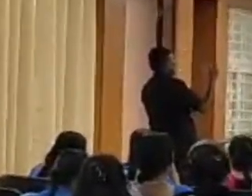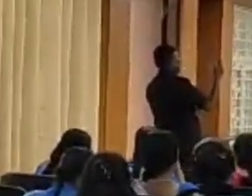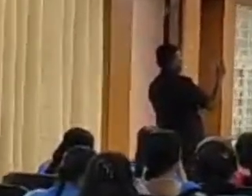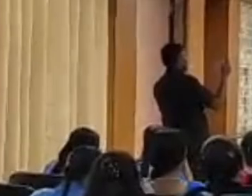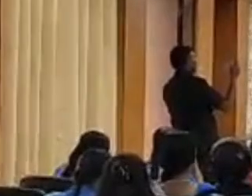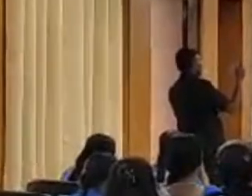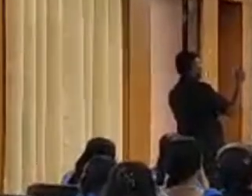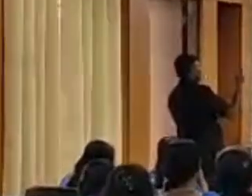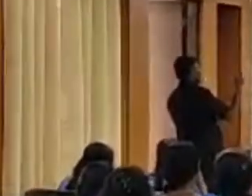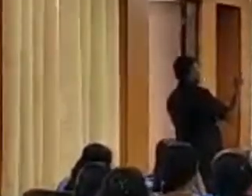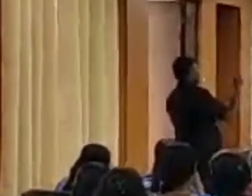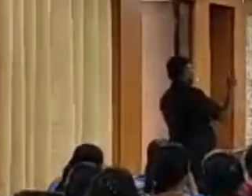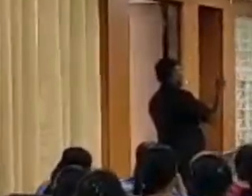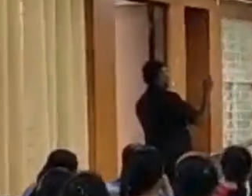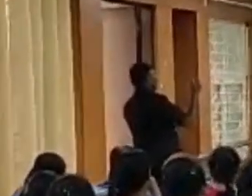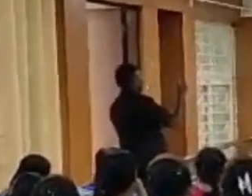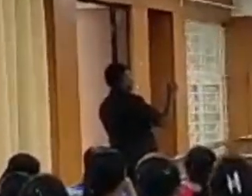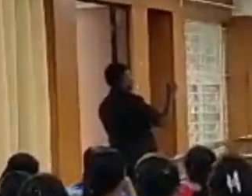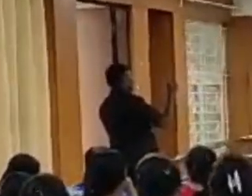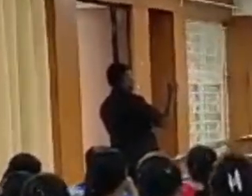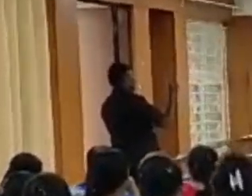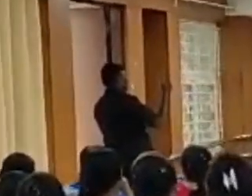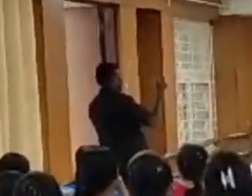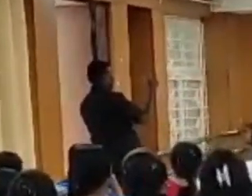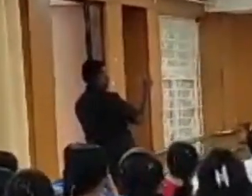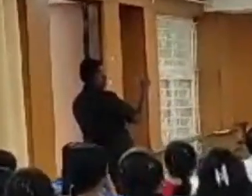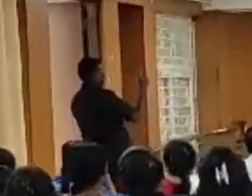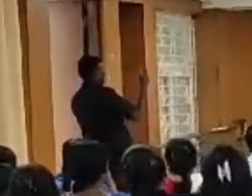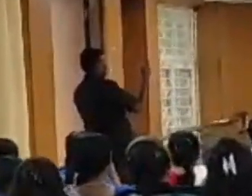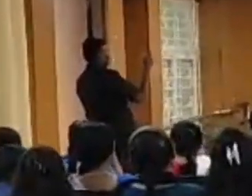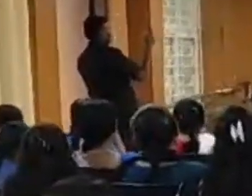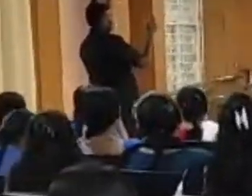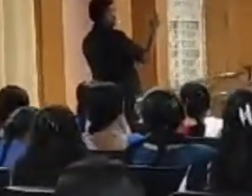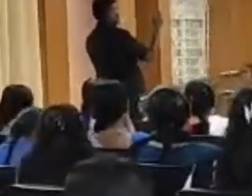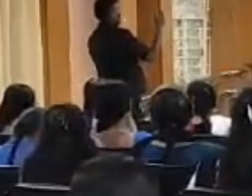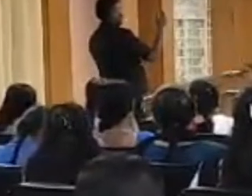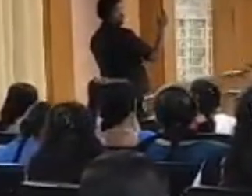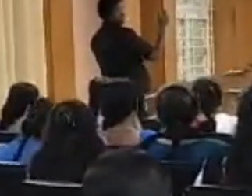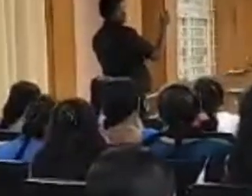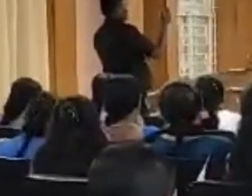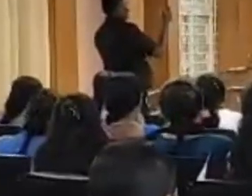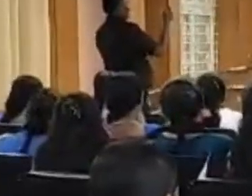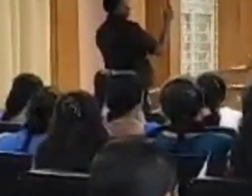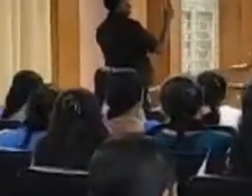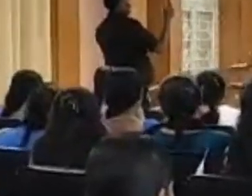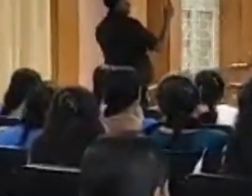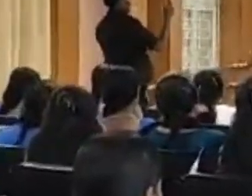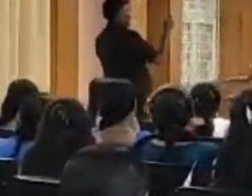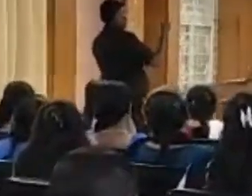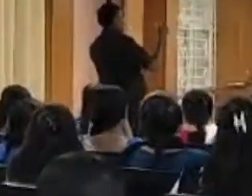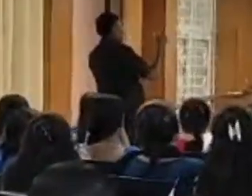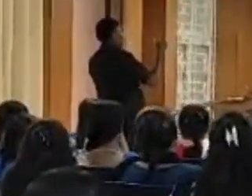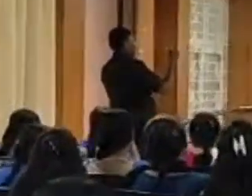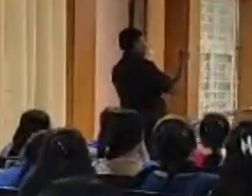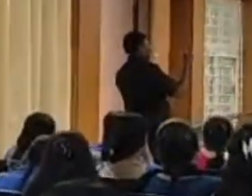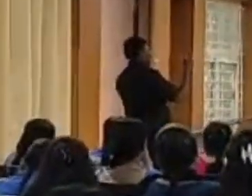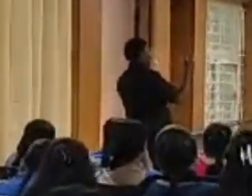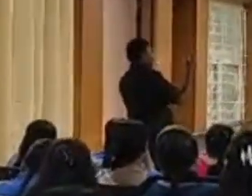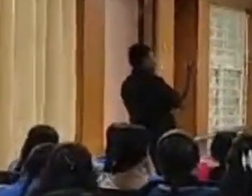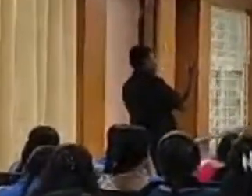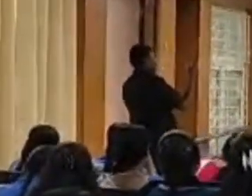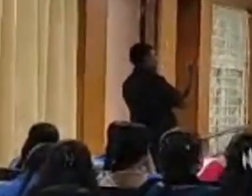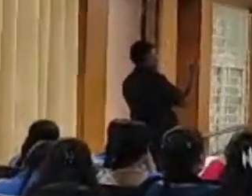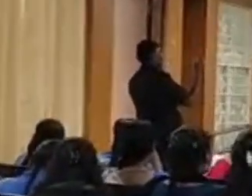ಕೊಡ್ಲಿಲ್ಲ. ಅವ್ರೇನು ನಮ್ಗೆ ಹೇಳಿಲ್ಲ, ಸರಿ ಆಗುತ್ತೆ ಹೋಗ್ರಿ ಅಂತ ಹೇಳ್ಬಿಟ್ರು. ಆಮೇಲೆ ನಾವು ಅಷ್ಟು ನೆಗ್ಲೆಕ್ಟ್ ಮಾಡಿದ್ವಿ. ಆಮೇಲೆ ನಮಗೆ ತುಂಬಾ ಕಷ್ಟ